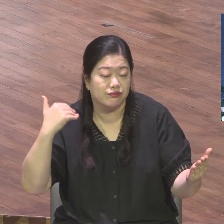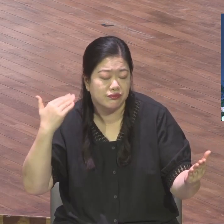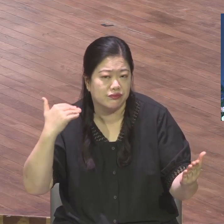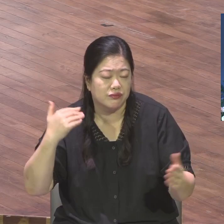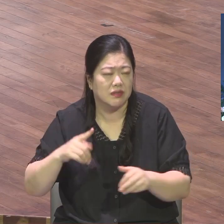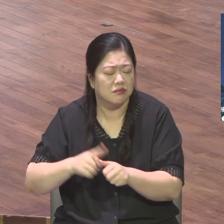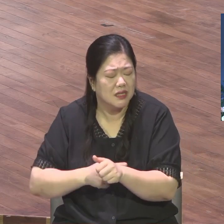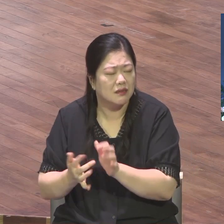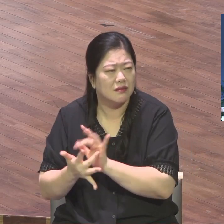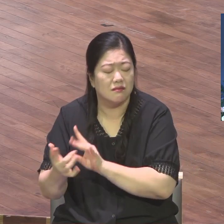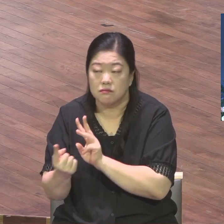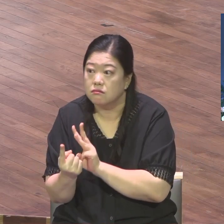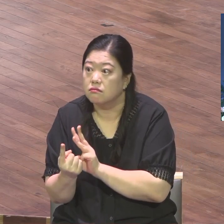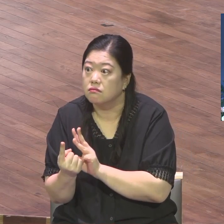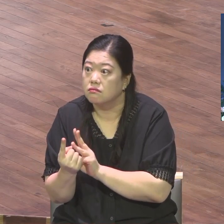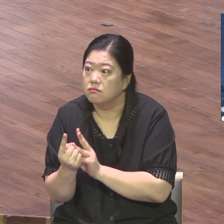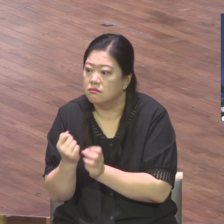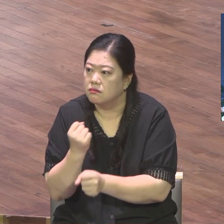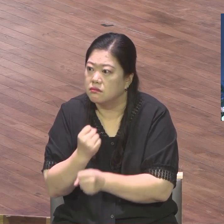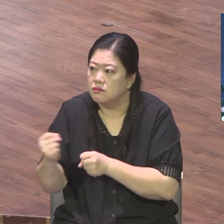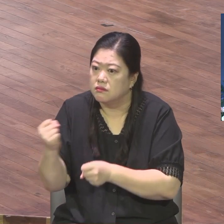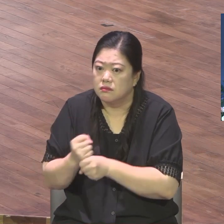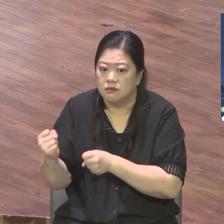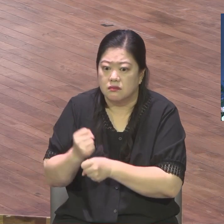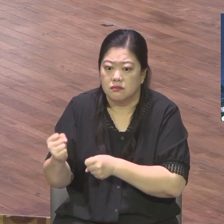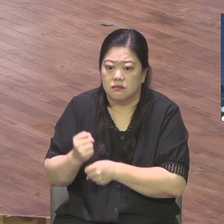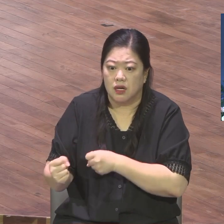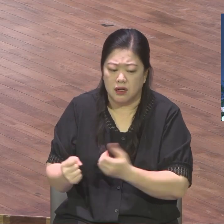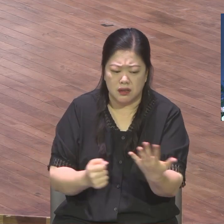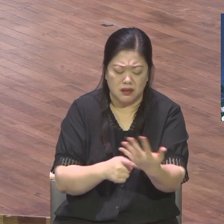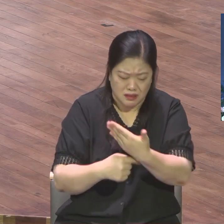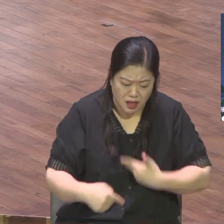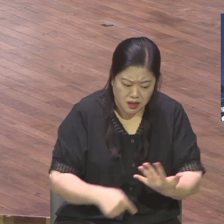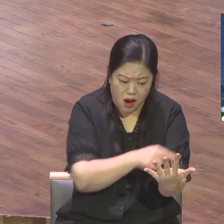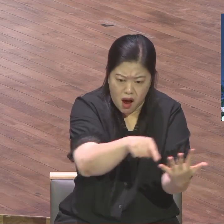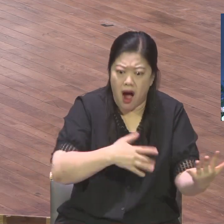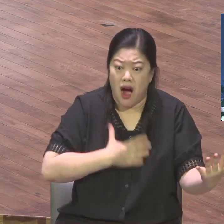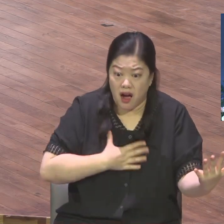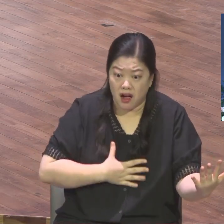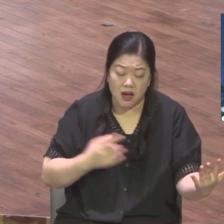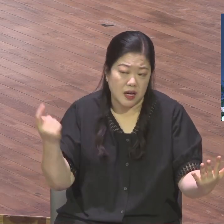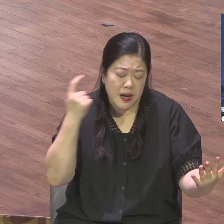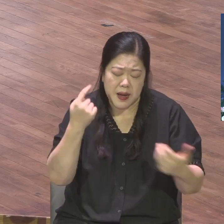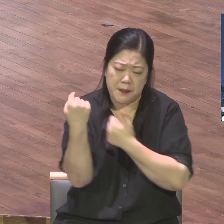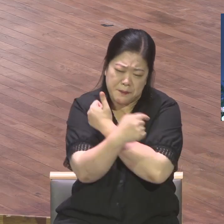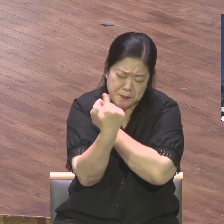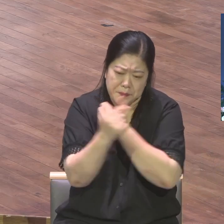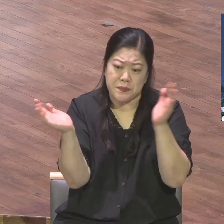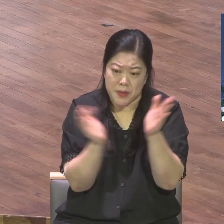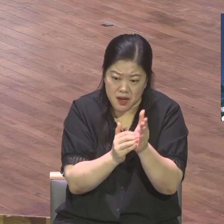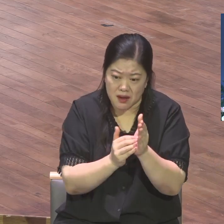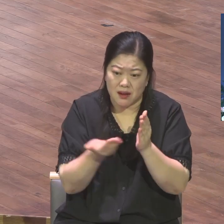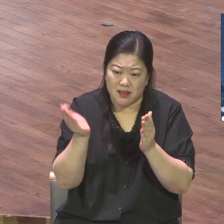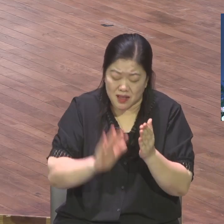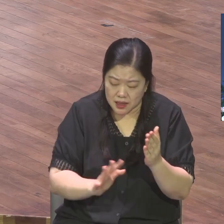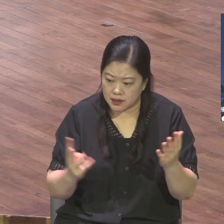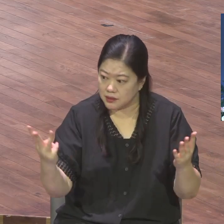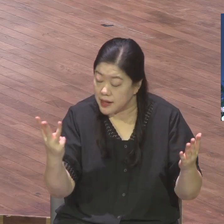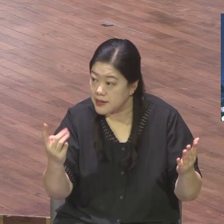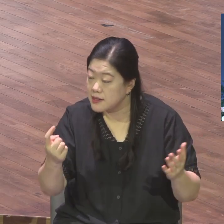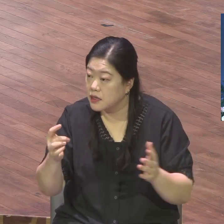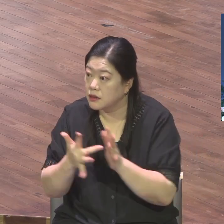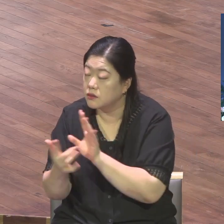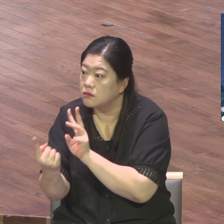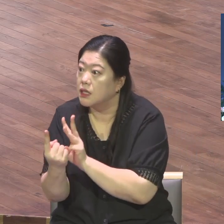심각한 모습입니다. 막달라 마리아를 통해서 예수님의 부활 소식을 들었음에도 불구하고 전혀 믿지 아니하더라